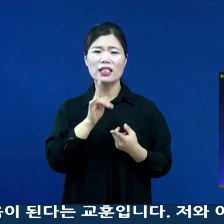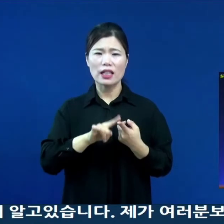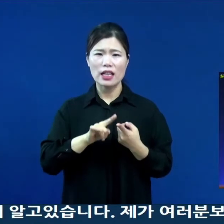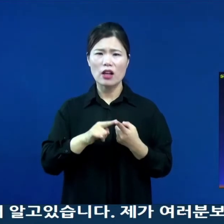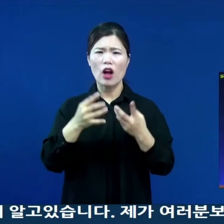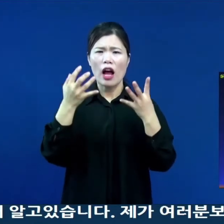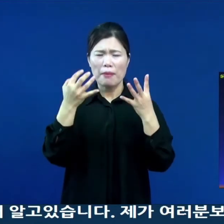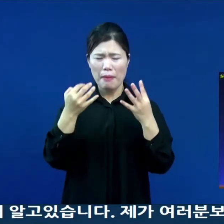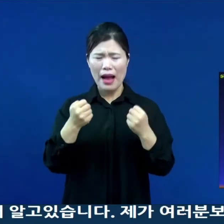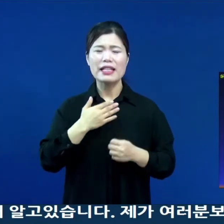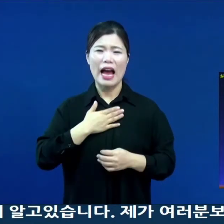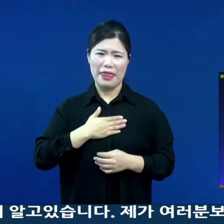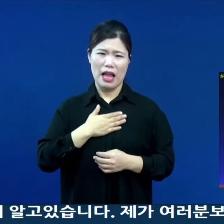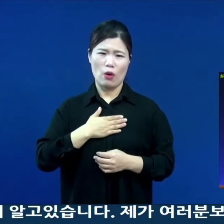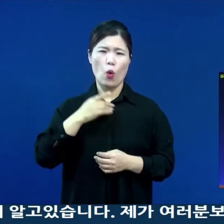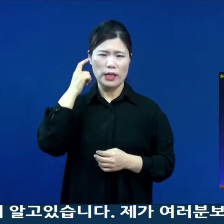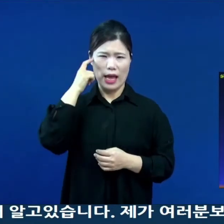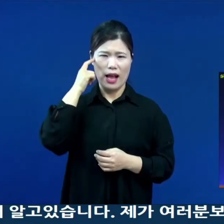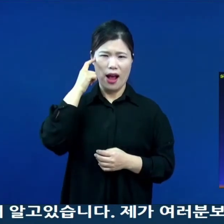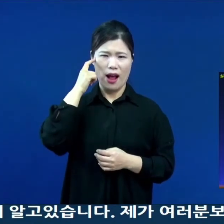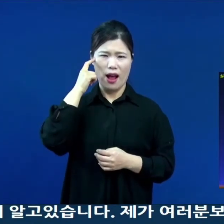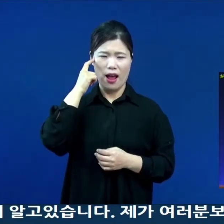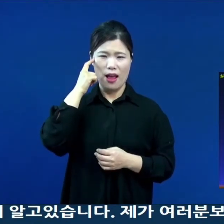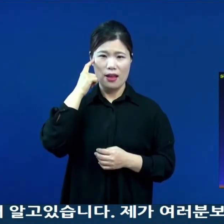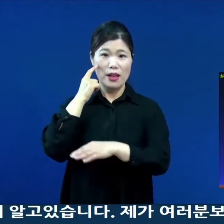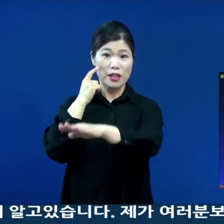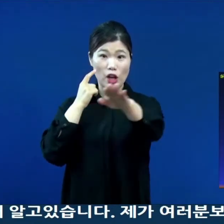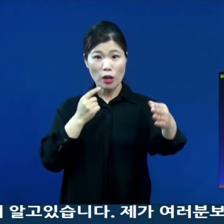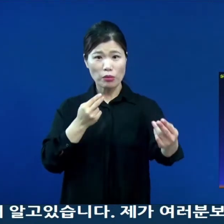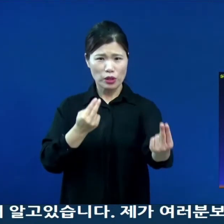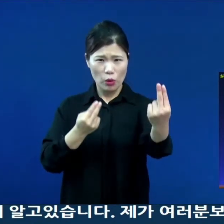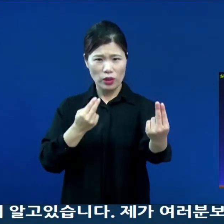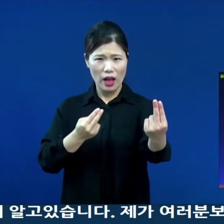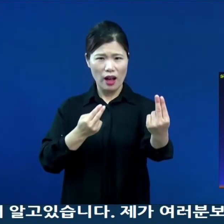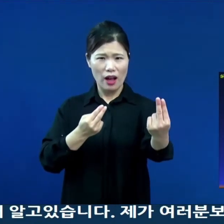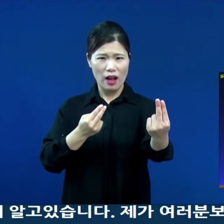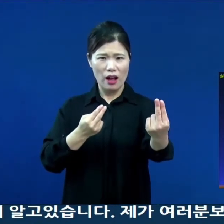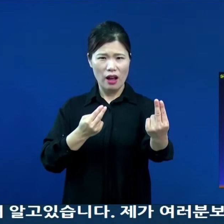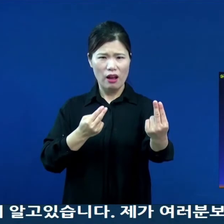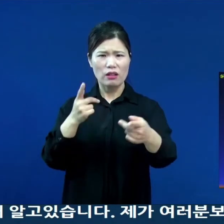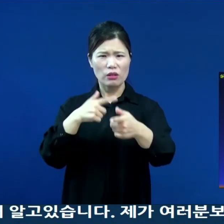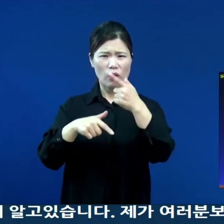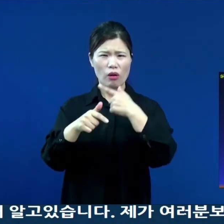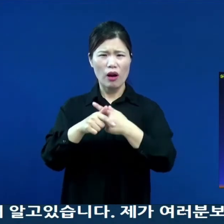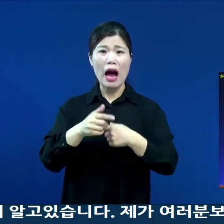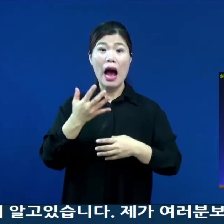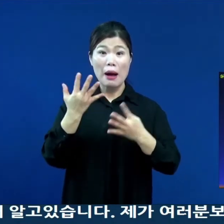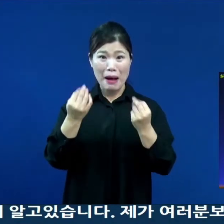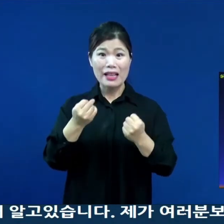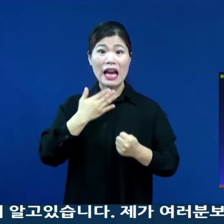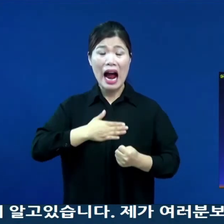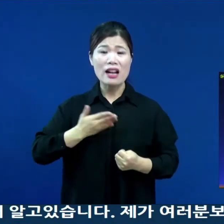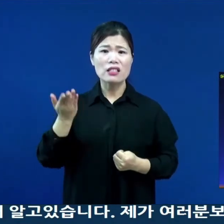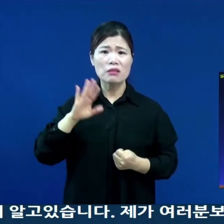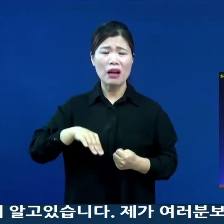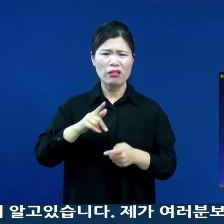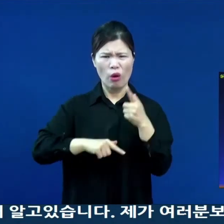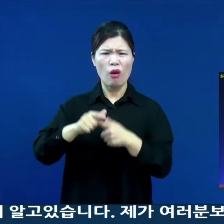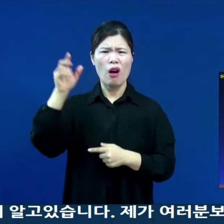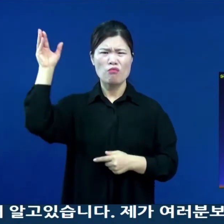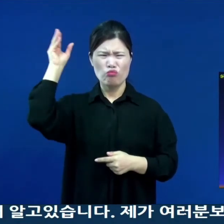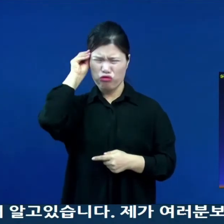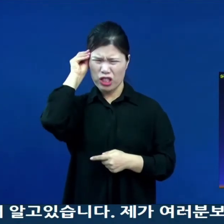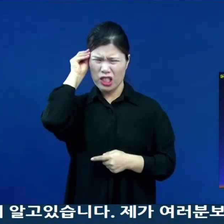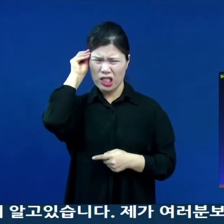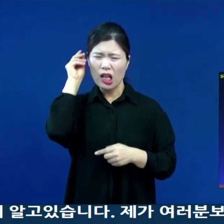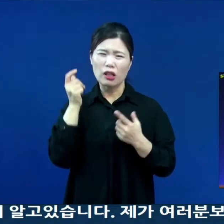안다고 생각하면서 참 여러분보다 더 많은 무지를 저질렀던 것 같습니다. 생명의 떡, 생명의 양식,